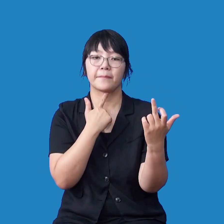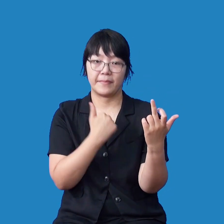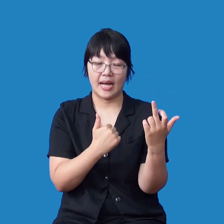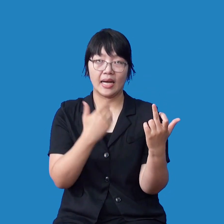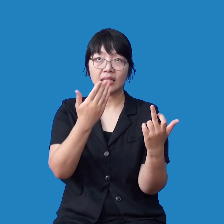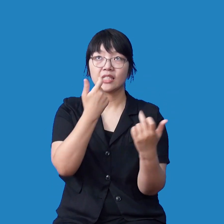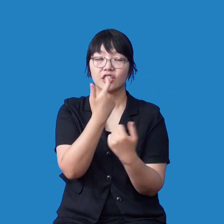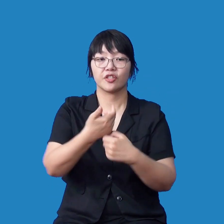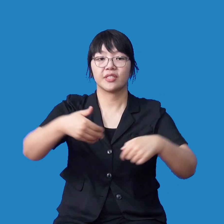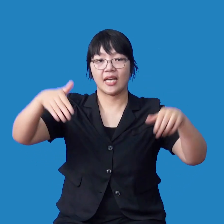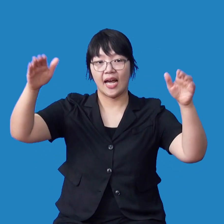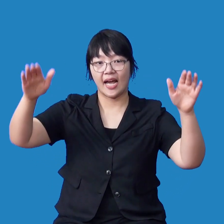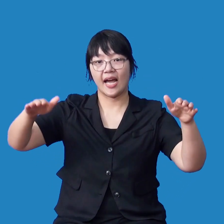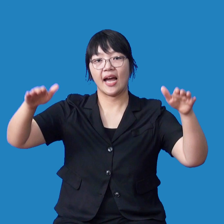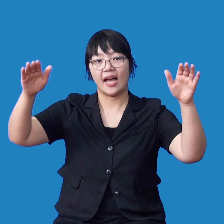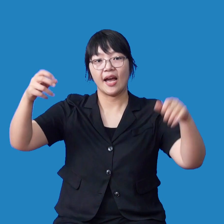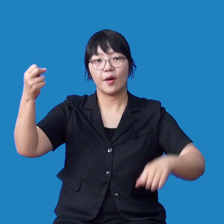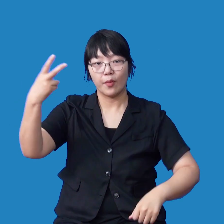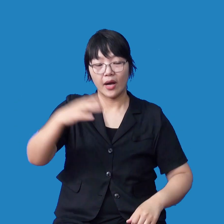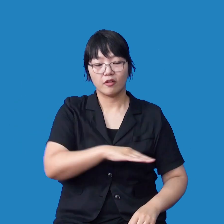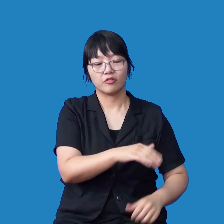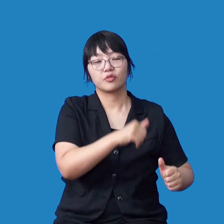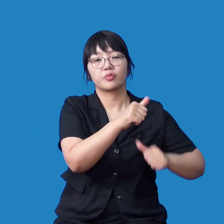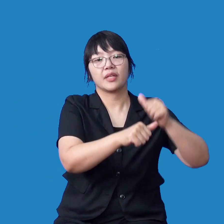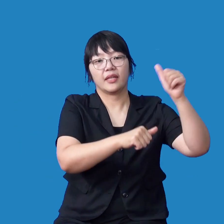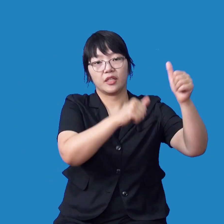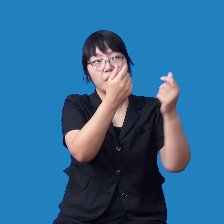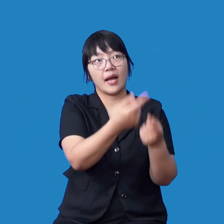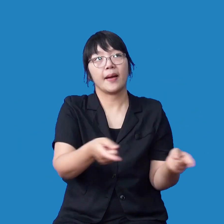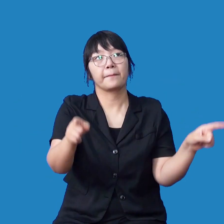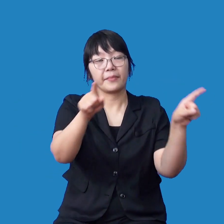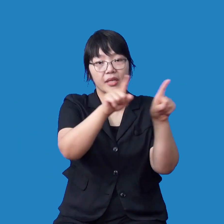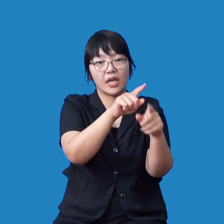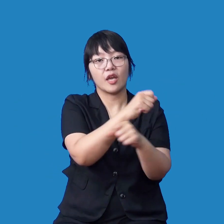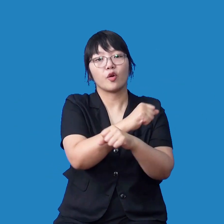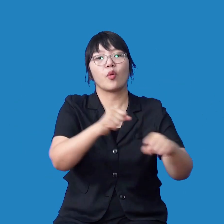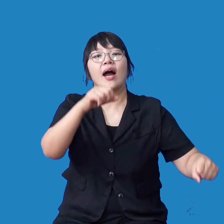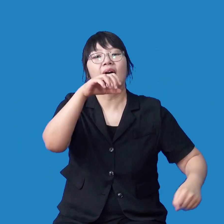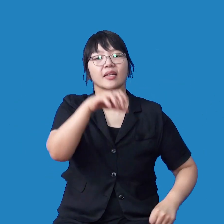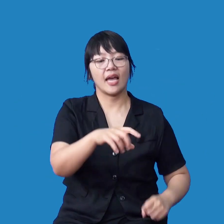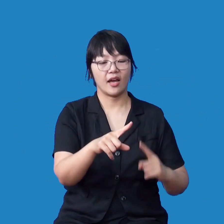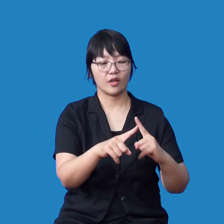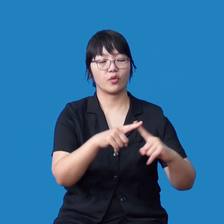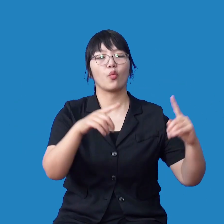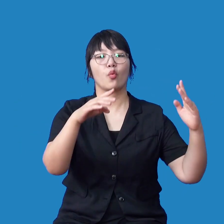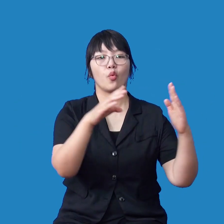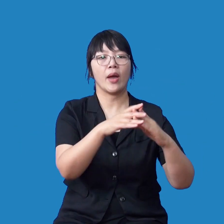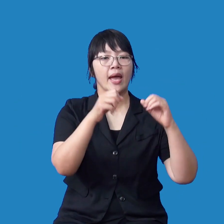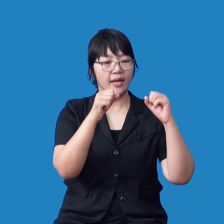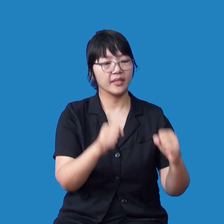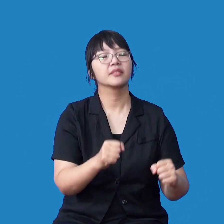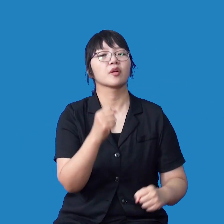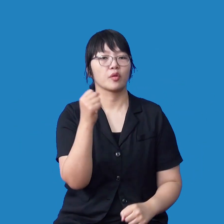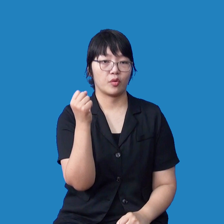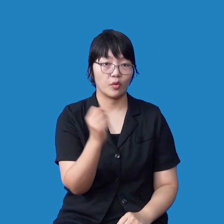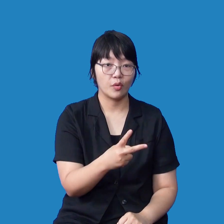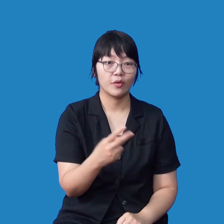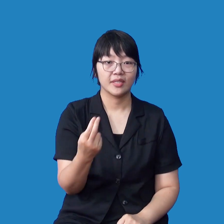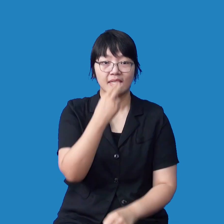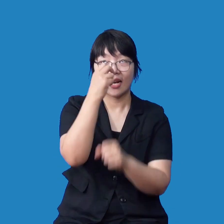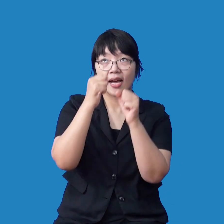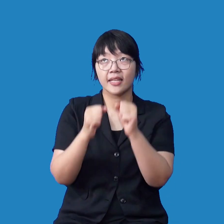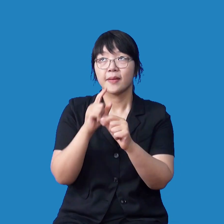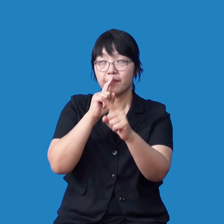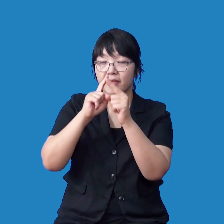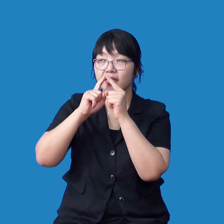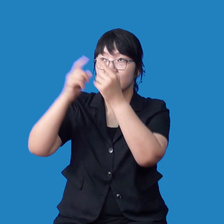그 천사와 우리 조상들과 함께 광야 교회에 있었고 또 살아있는